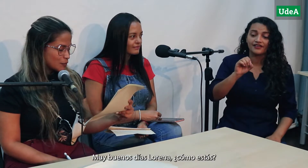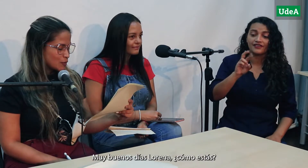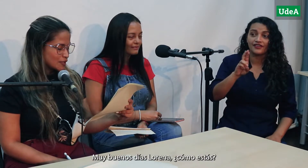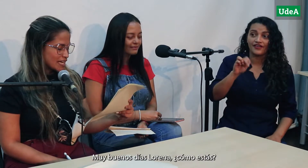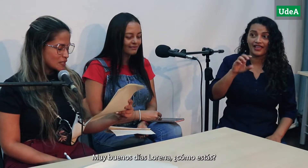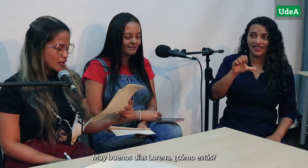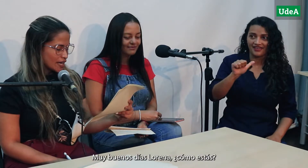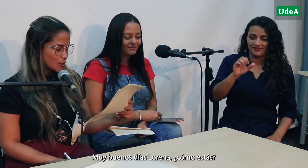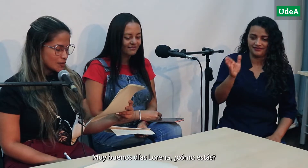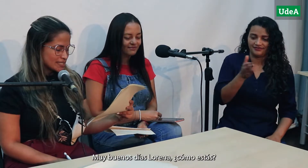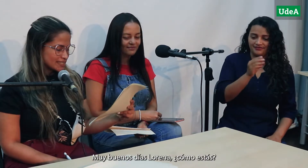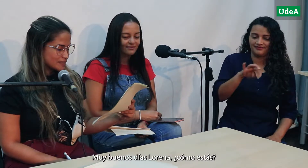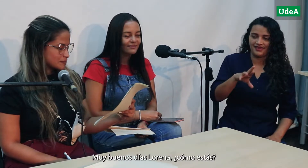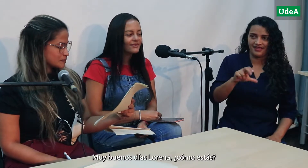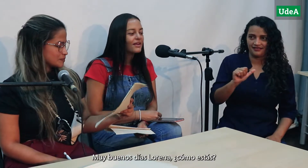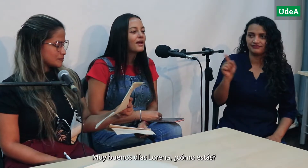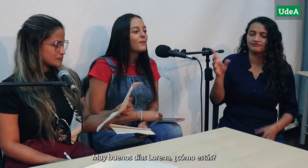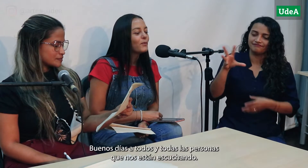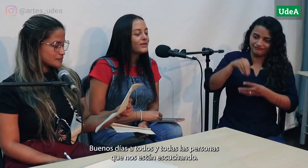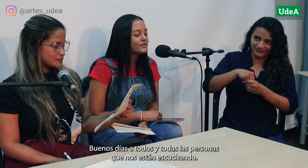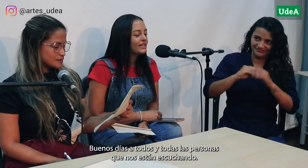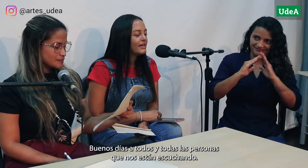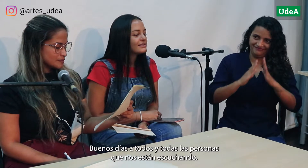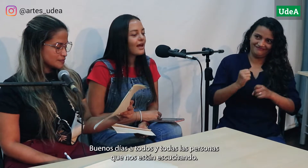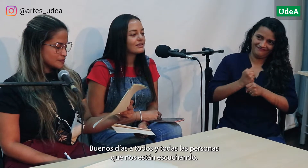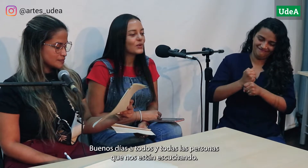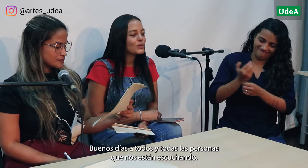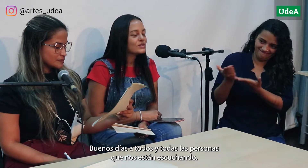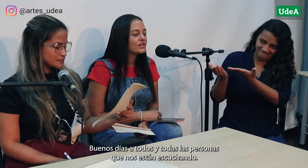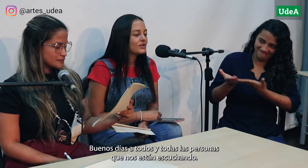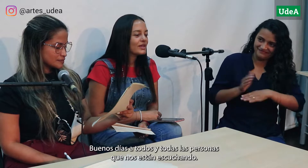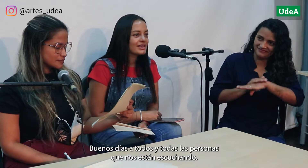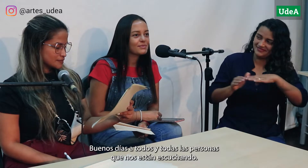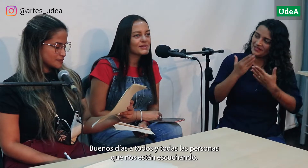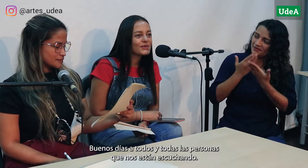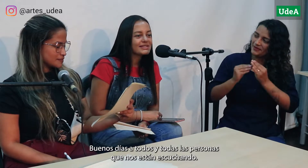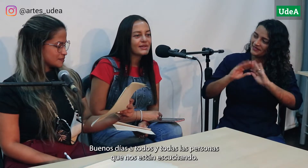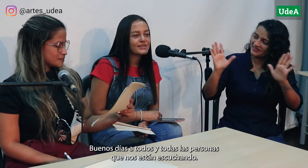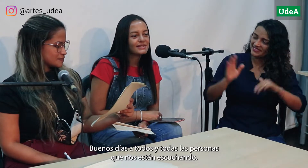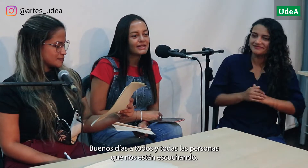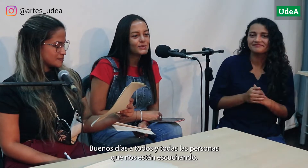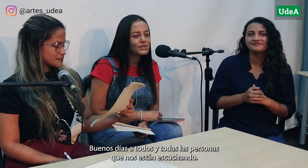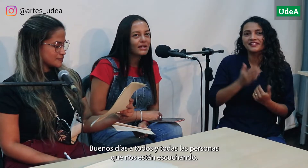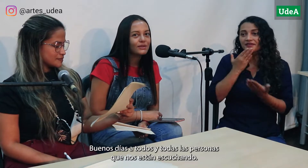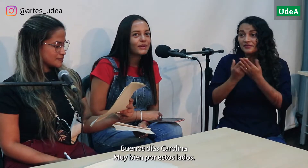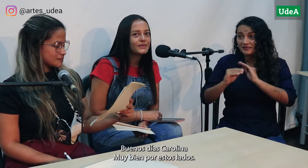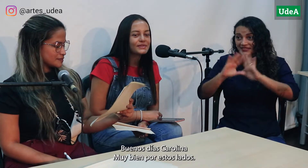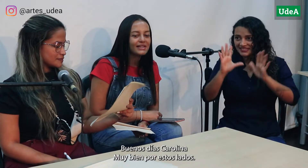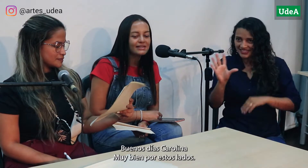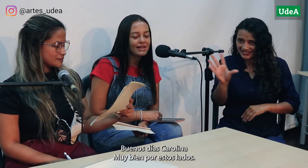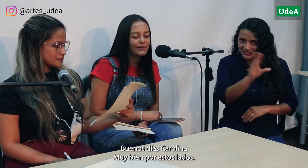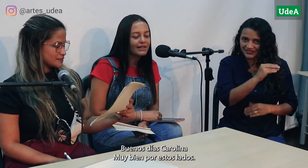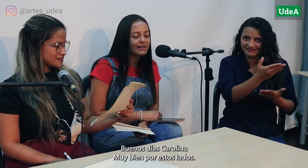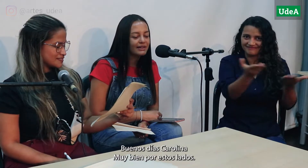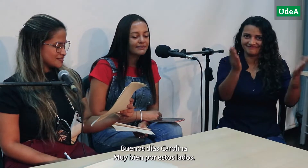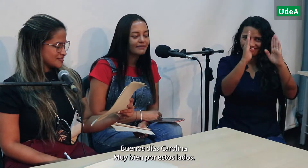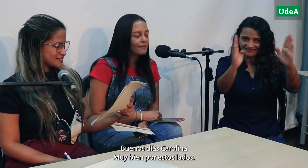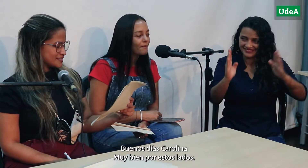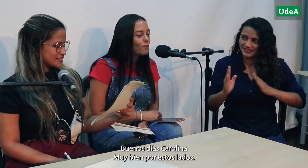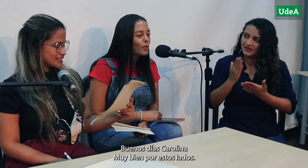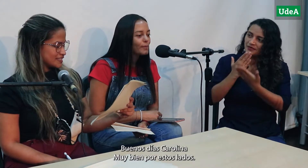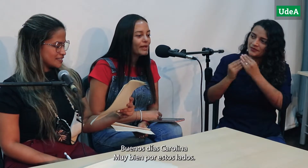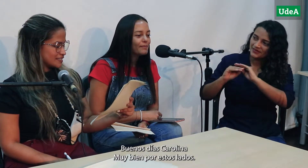casa. Muy buenos días, Lorena, ¿cómo estás? Buenos días a todos y todas las personas que nos están escuchando. Buenos días,